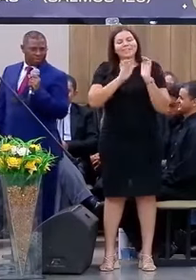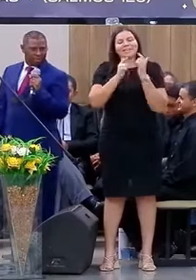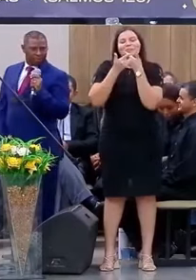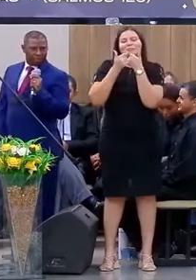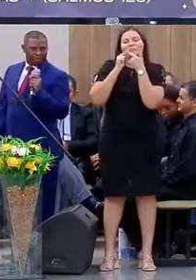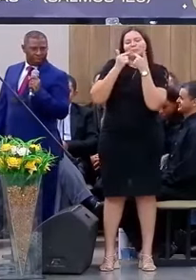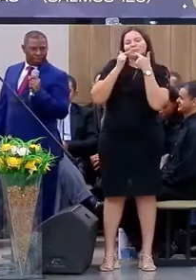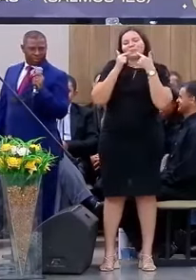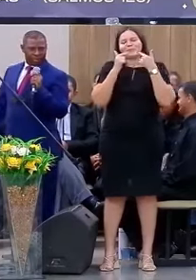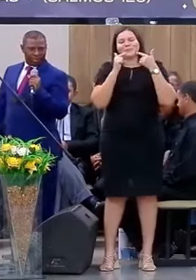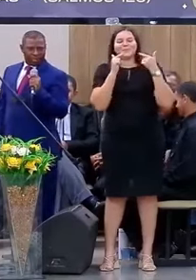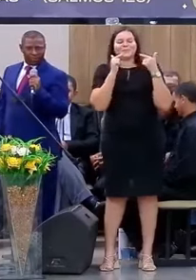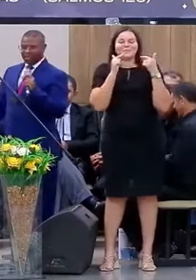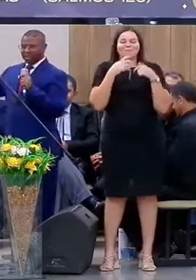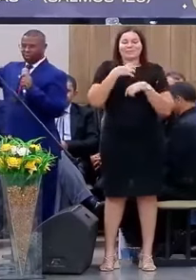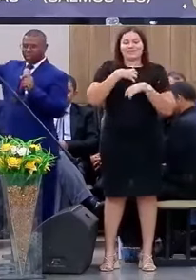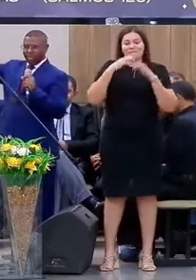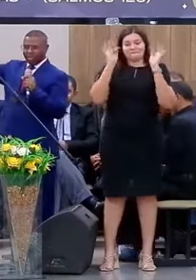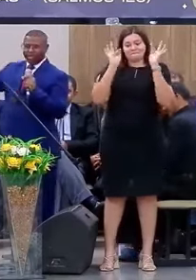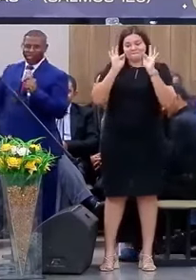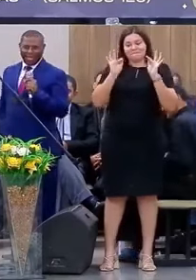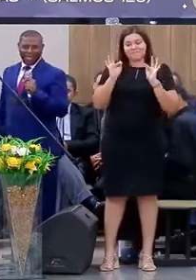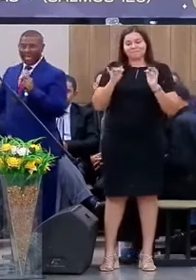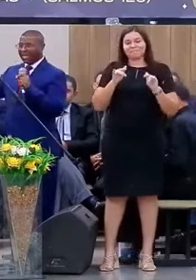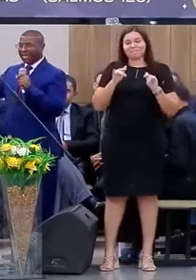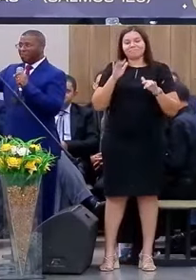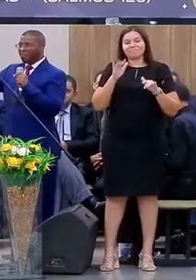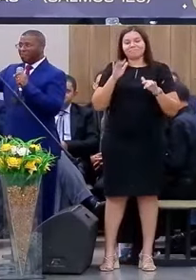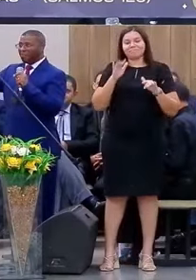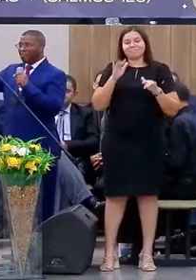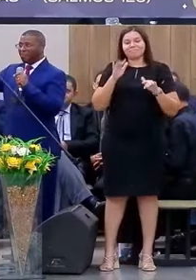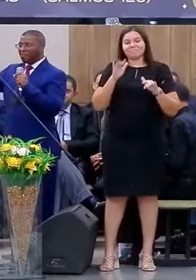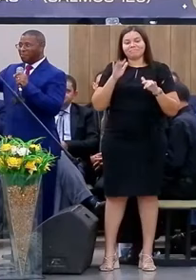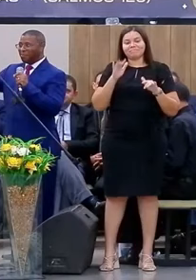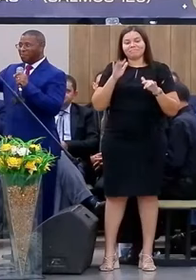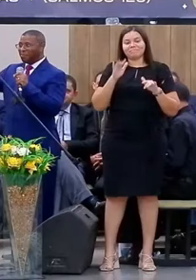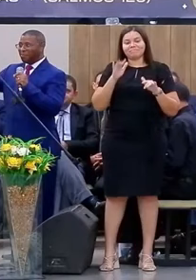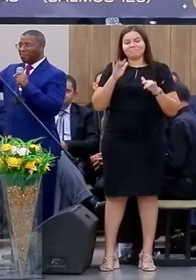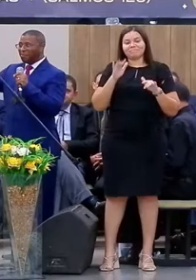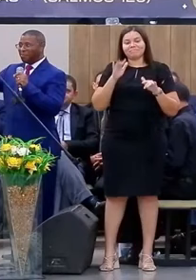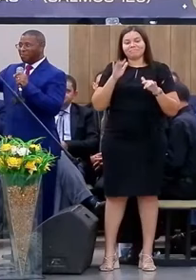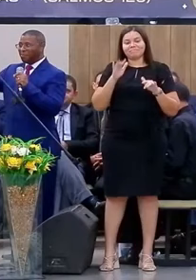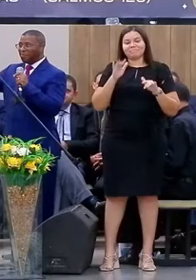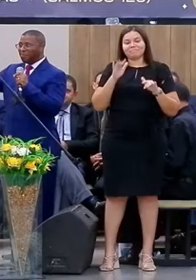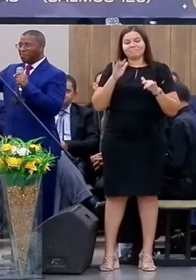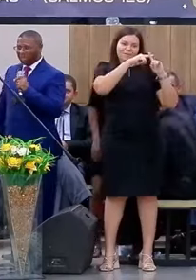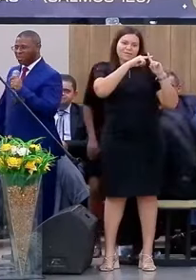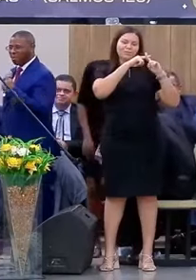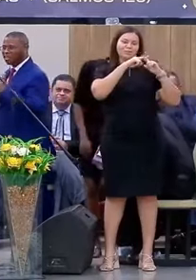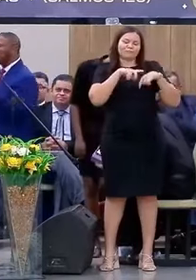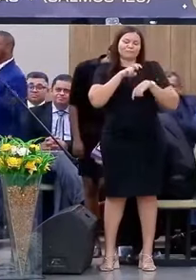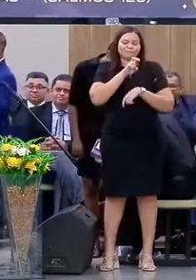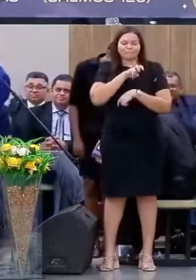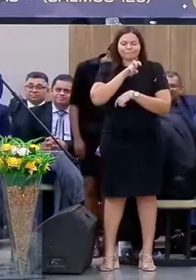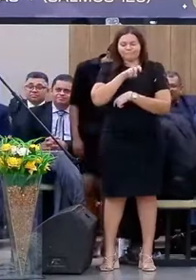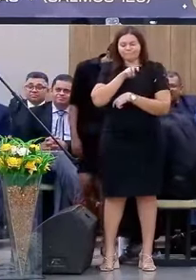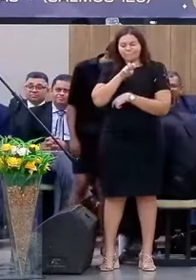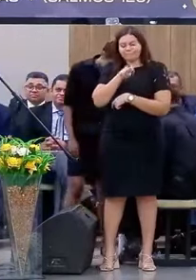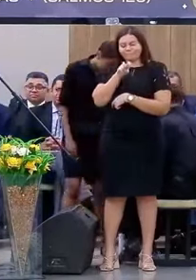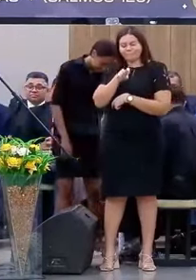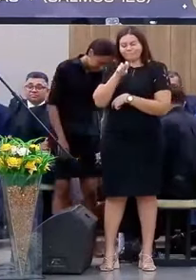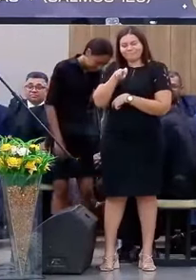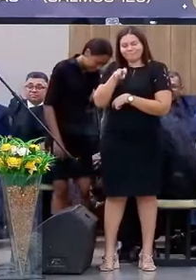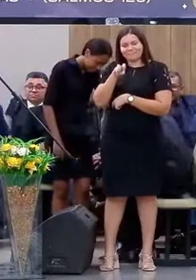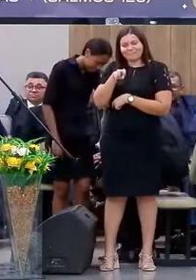sorri até à toa. É assim. Tem dia que eu estou descendo a escada lá, que meu gabinete fica em cima. Aí eu leio um texto, eu acho importante, eu